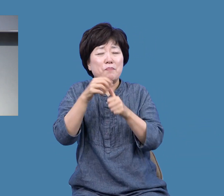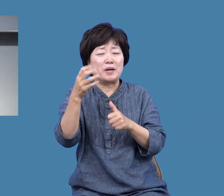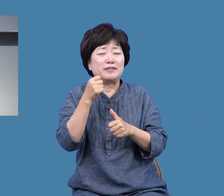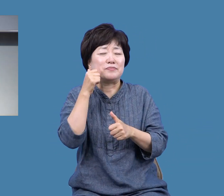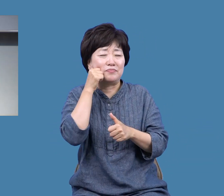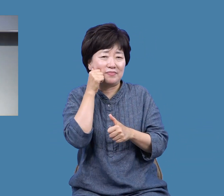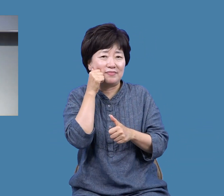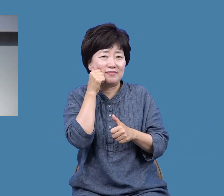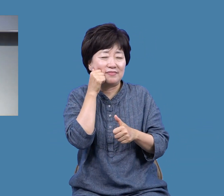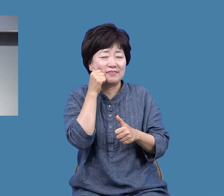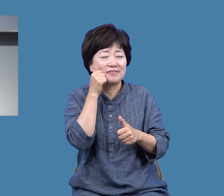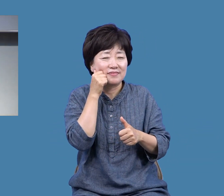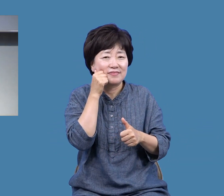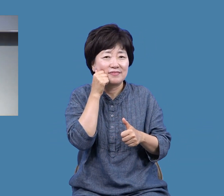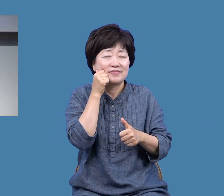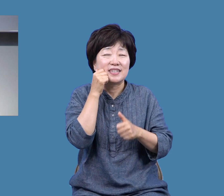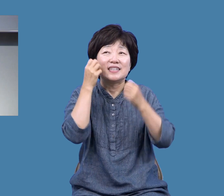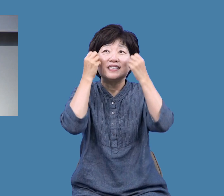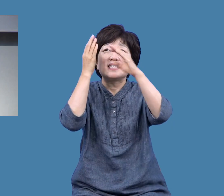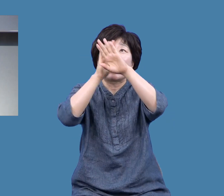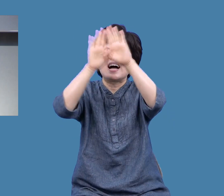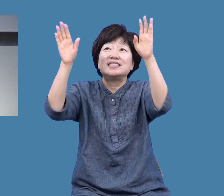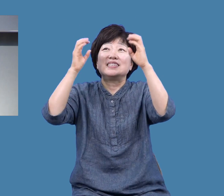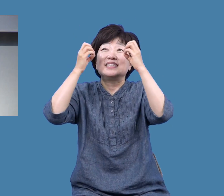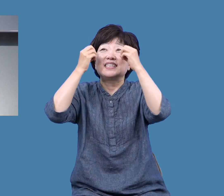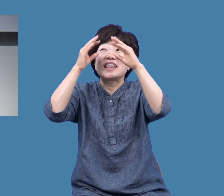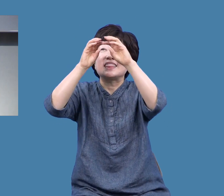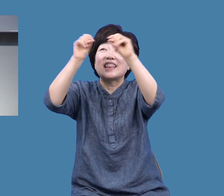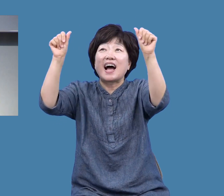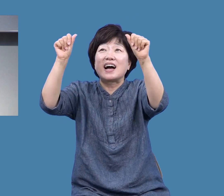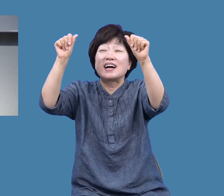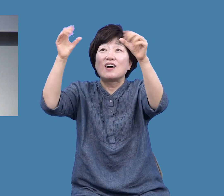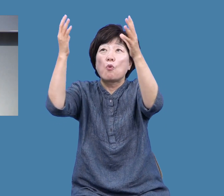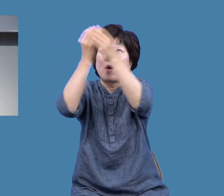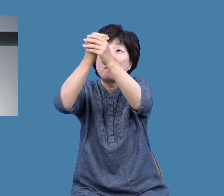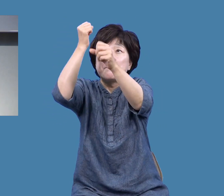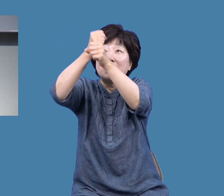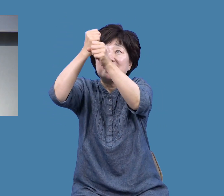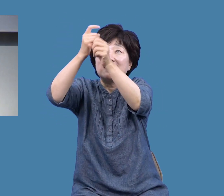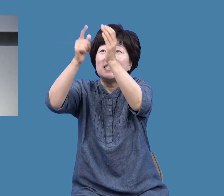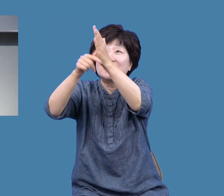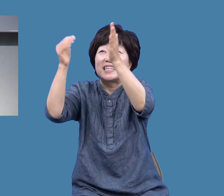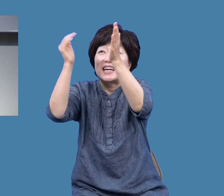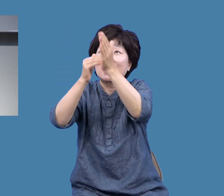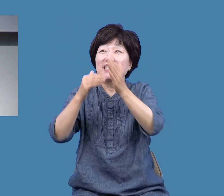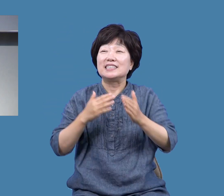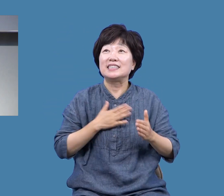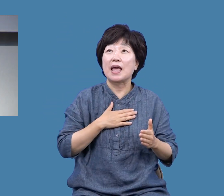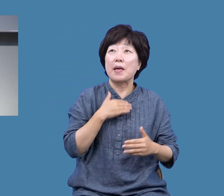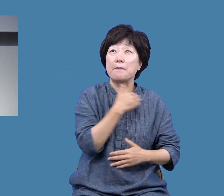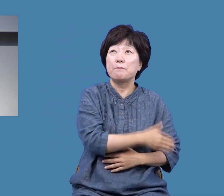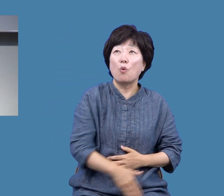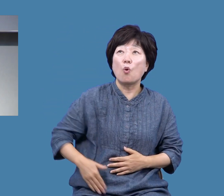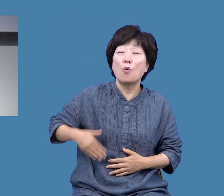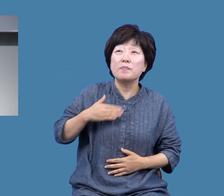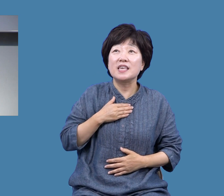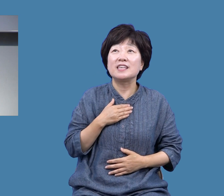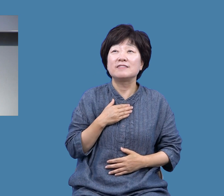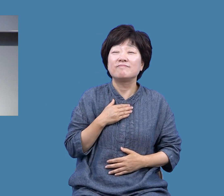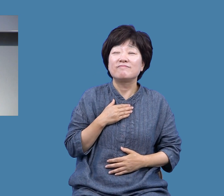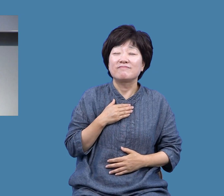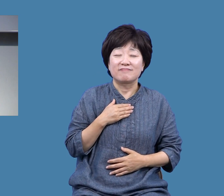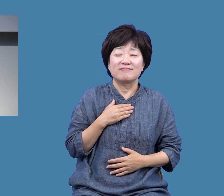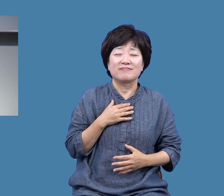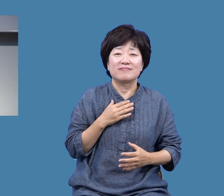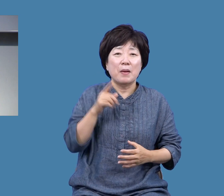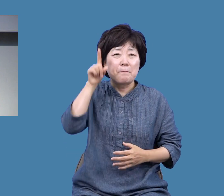새하늘과 새 땅을 만드실 때까지, 우리가 부활체를 입을 때까지 우리 몸이 100% 완전함에 이르는 것은 불가능해요.